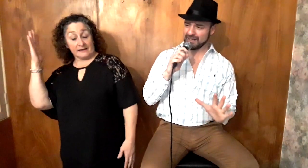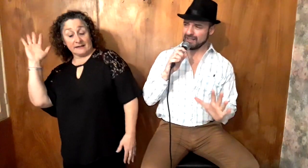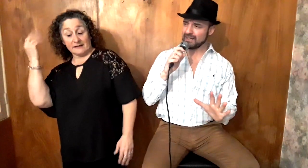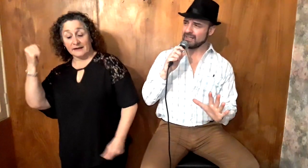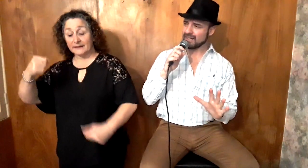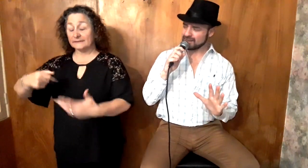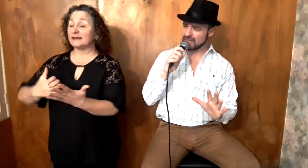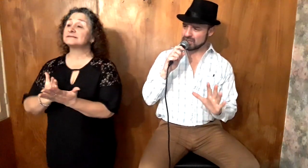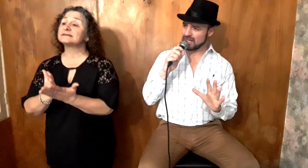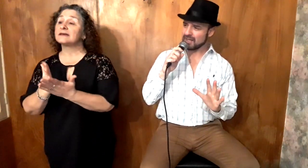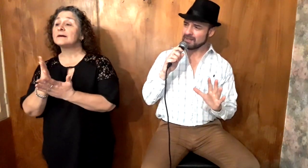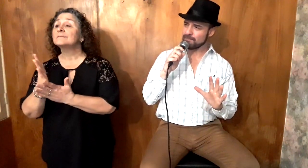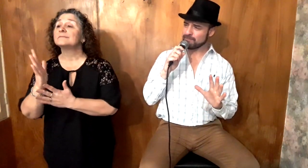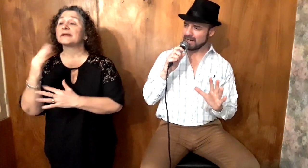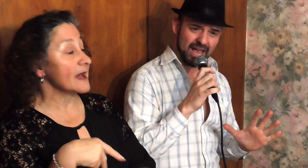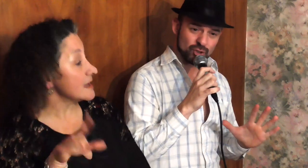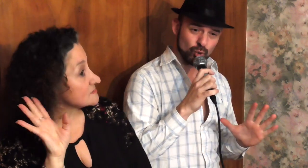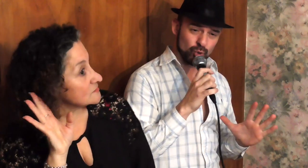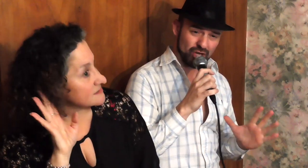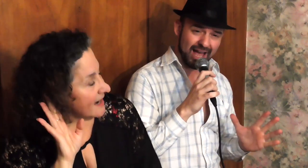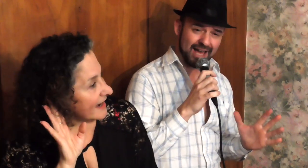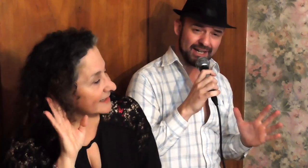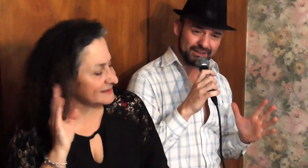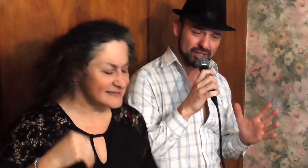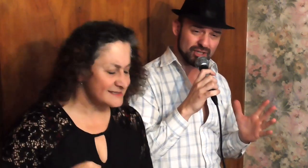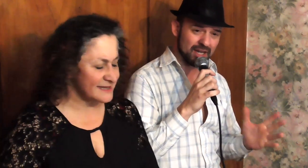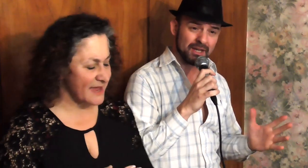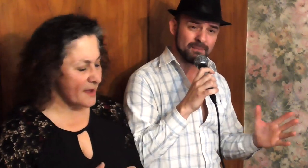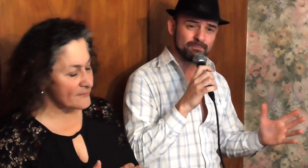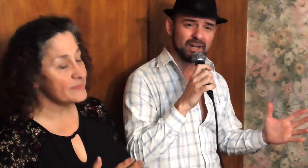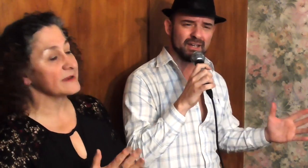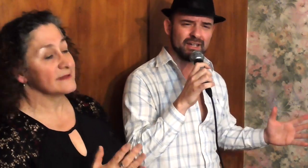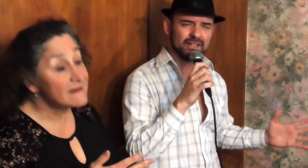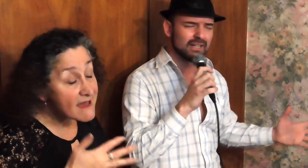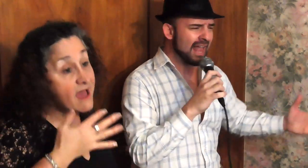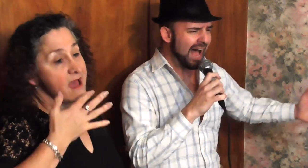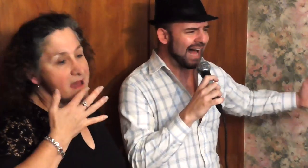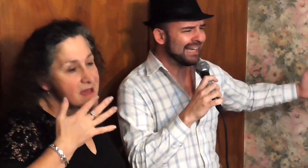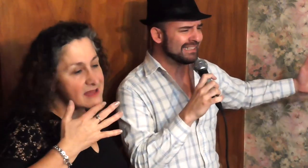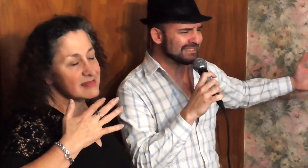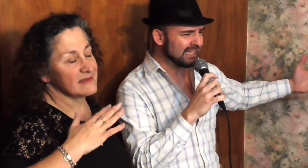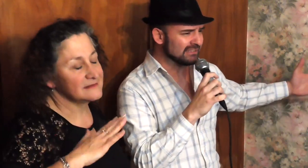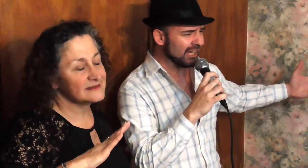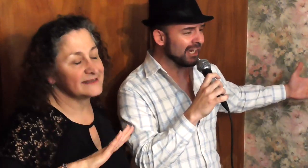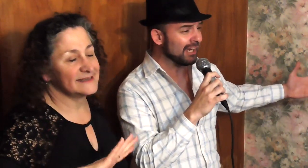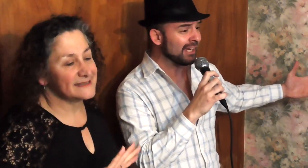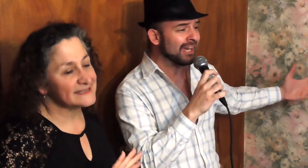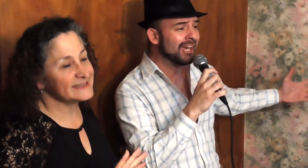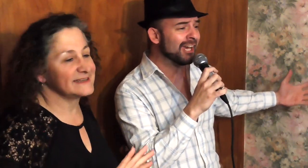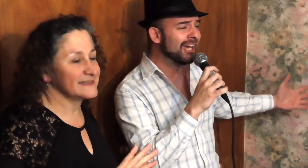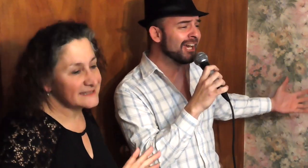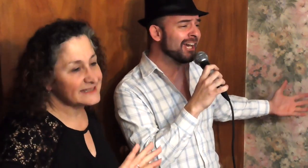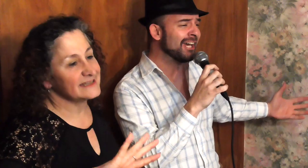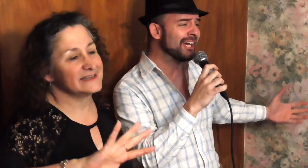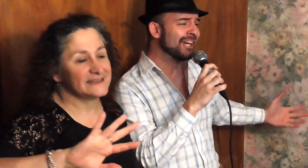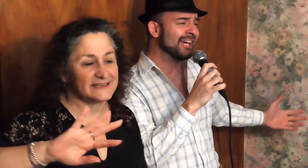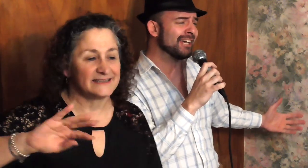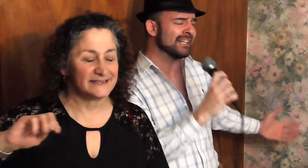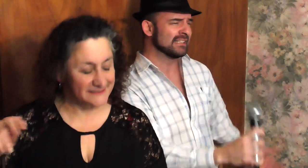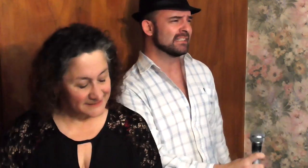a creerte siempre, a escucharte siempre, a